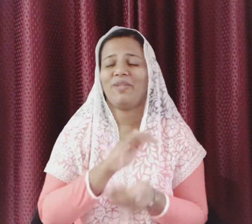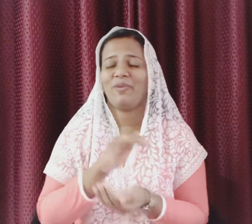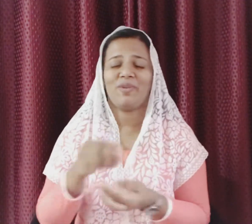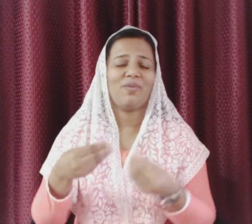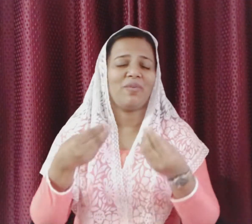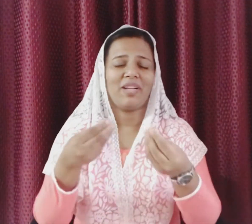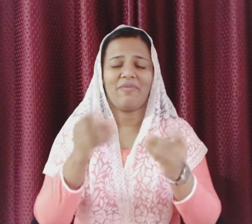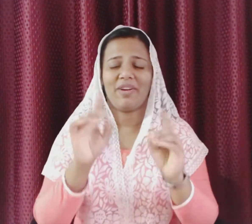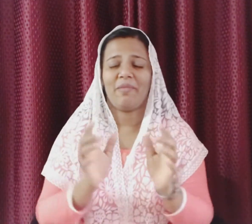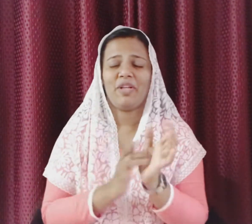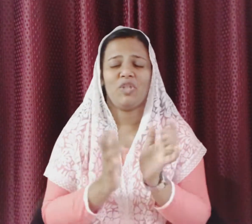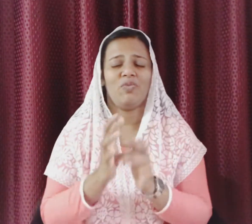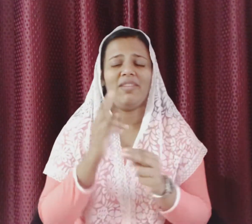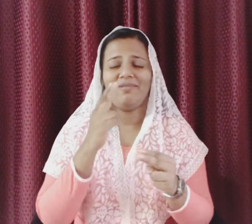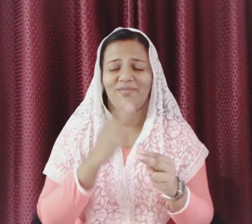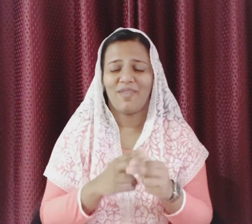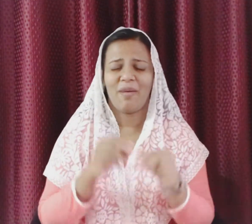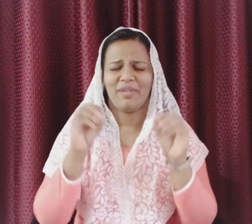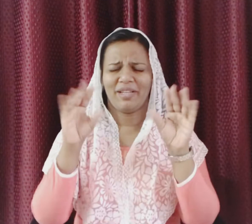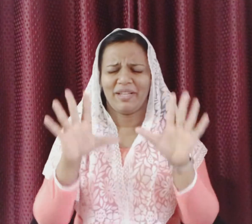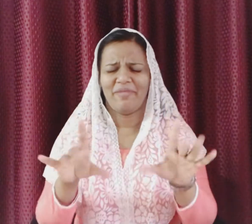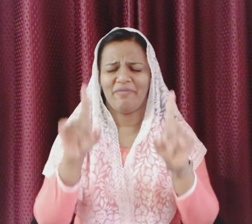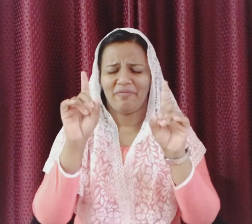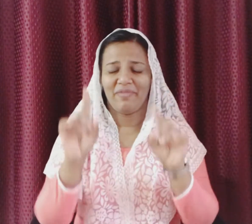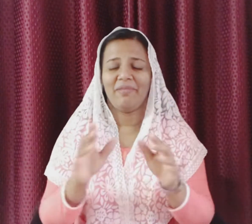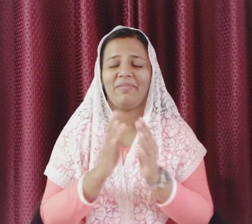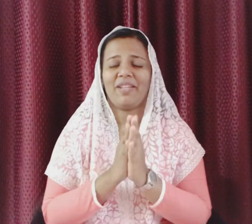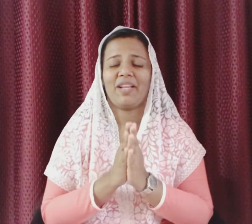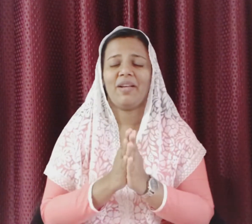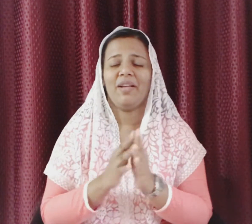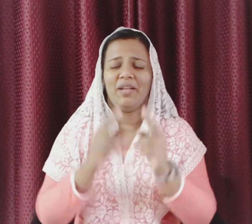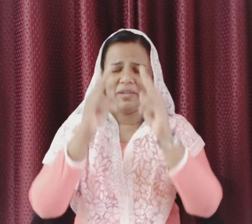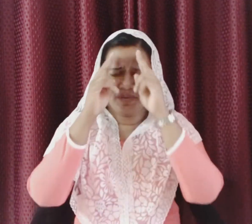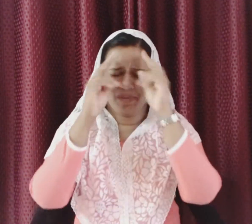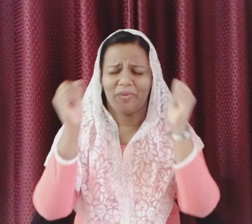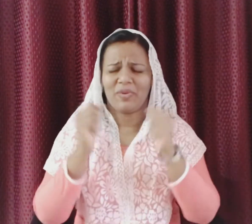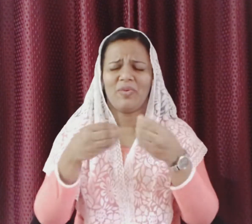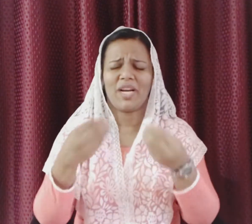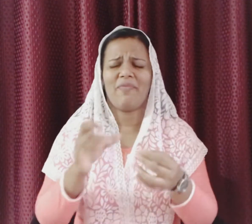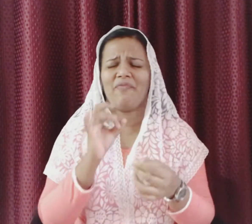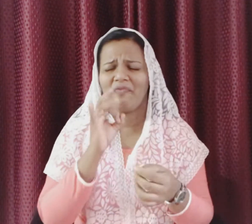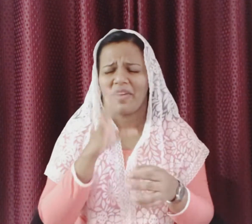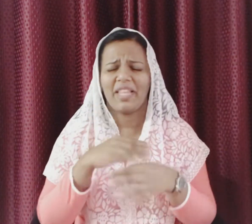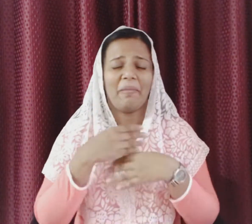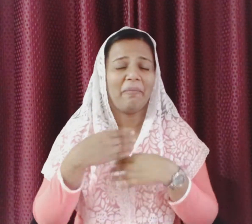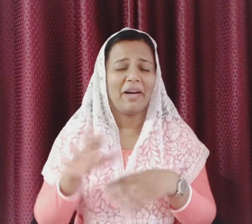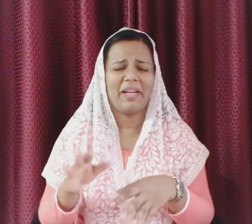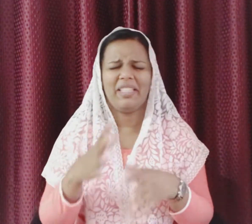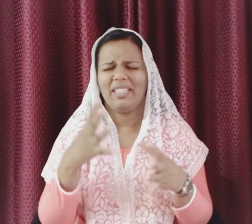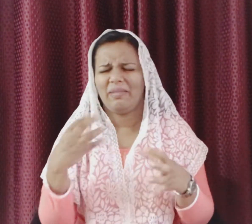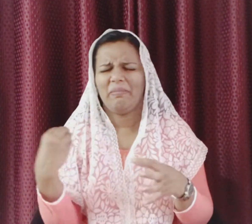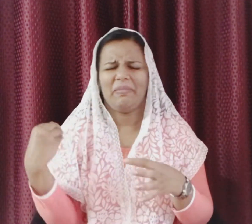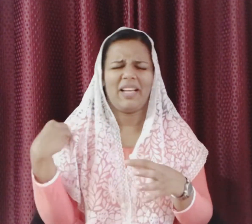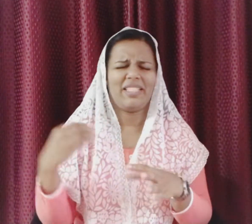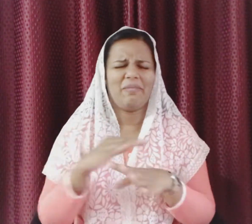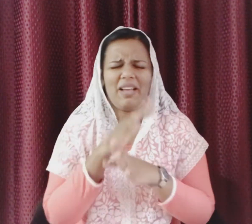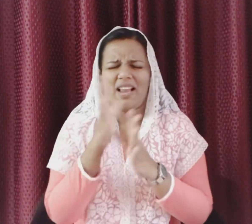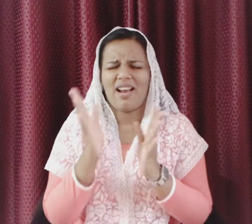ക്രിസ്തുവിൻ്റെ നാമത്തിൽ വ്യാപരിക്കട്ടെ. പരിപൂർണ്ണ സൗഖ്യം ഉണ്ടാകട്ടെ, സ്വസ്ഥത ഉണ്ടാകട്ടെ. എല്ലാ വേദനകളും മാറട്ടെ, എല്ലാ എരിച്ചിലുകളും മാറട്ടെ, എല്ലാ